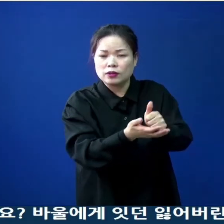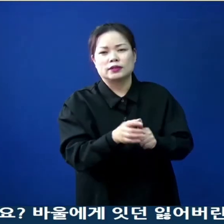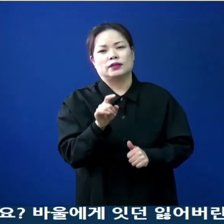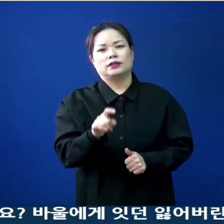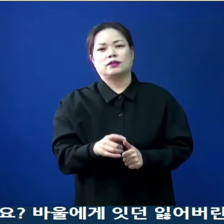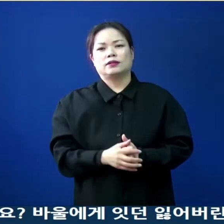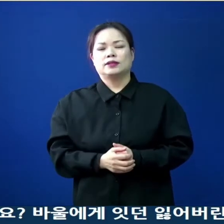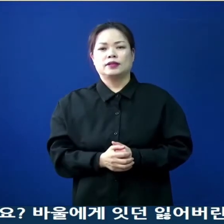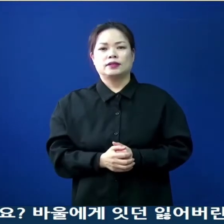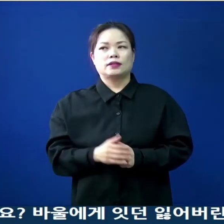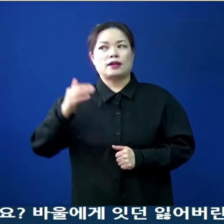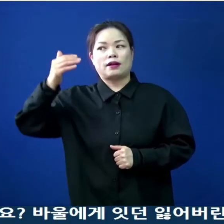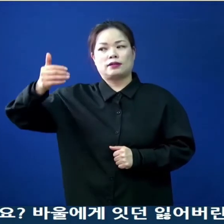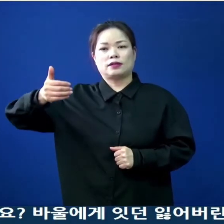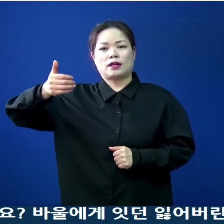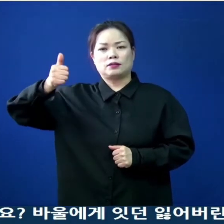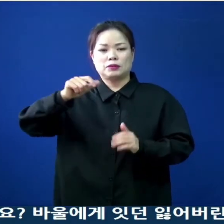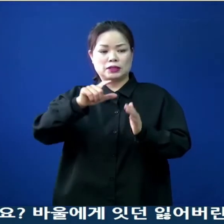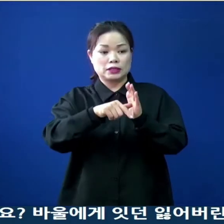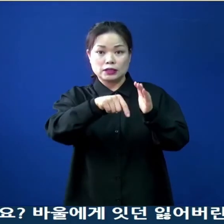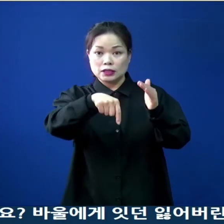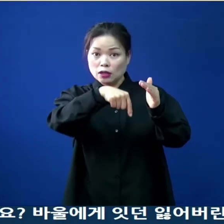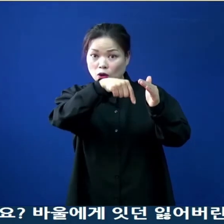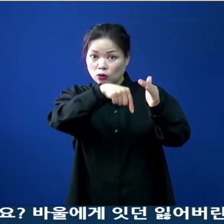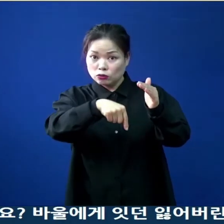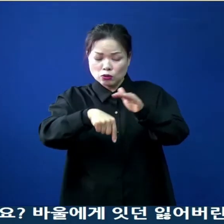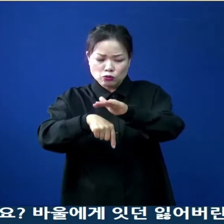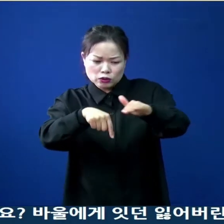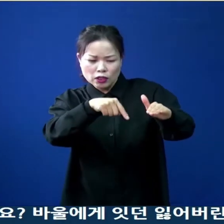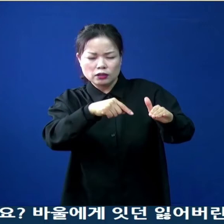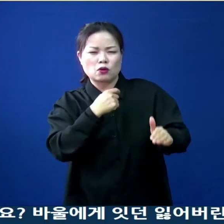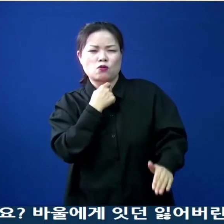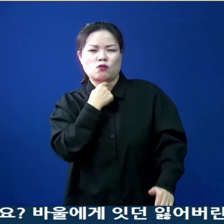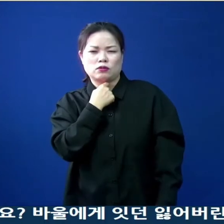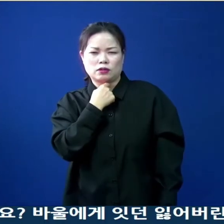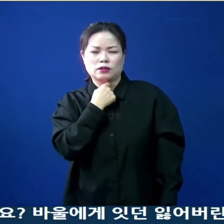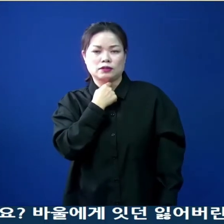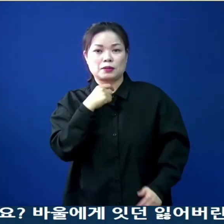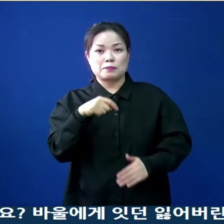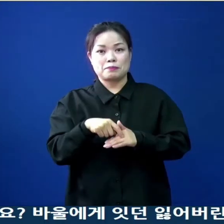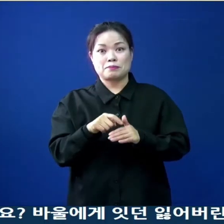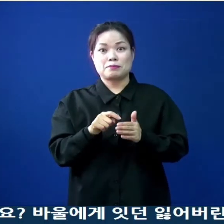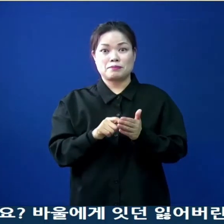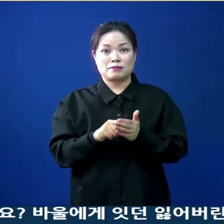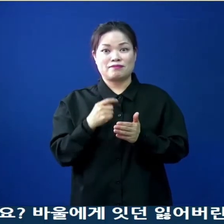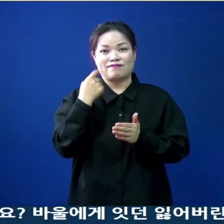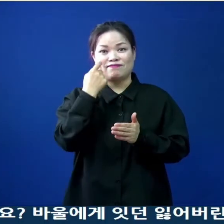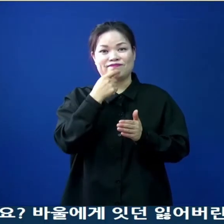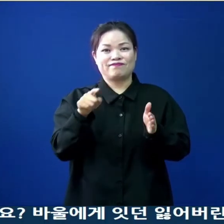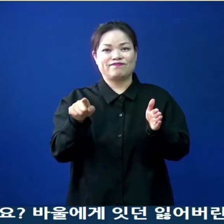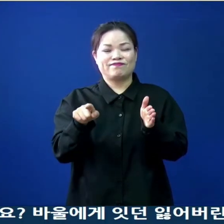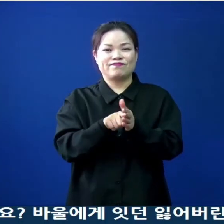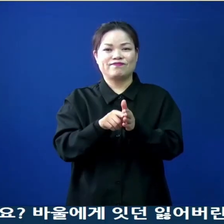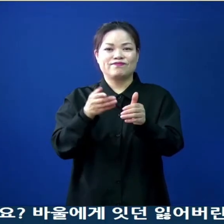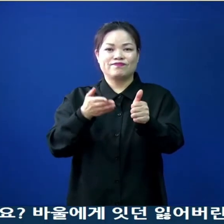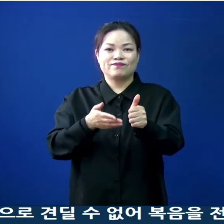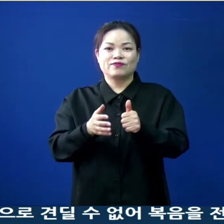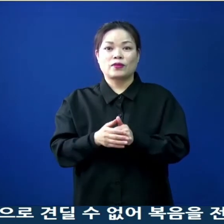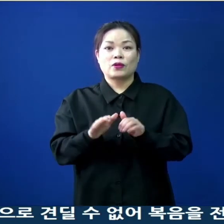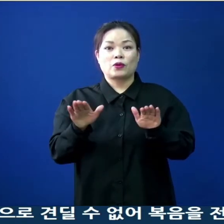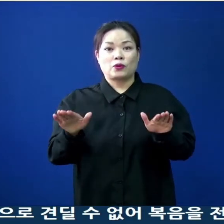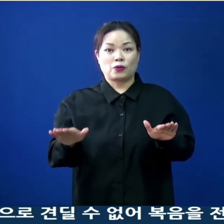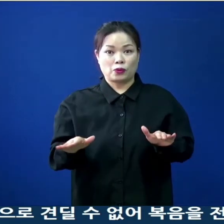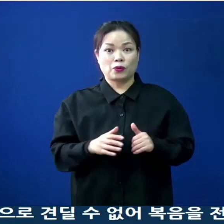이것이 바로 하나님이 이 시대 가운데 우리 가운데 요구하시는 마음인 줄 믿습니다.